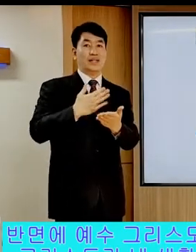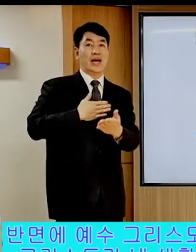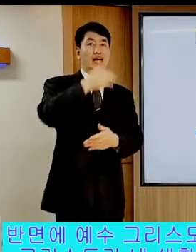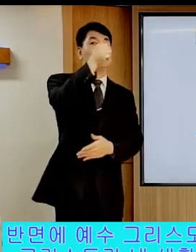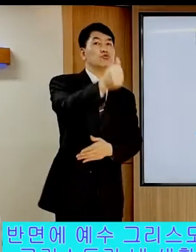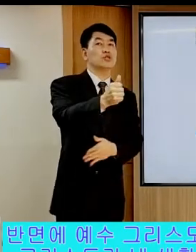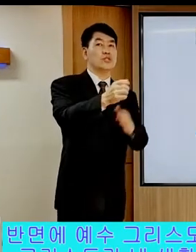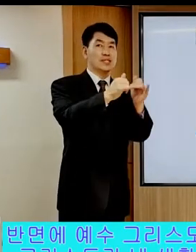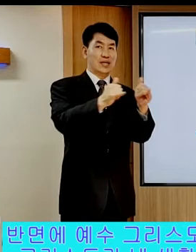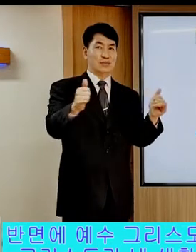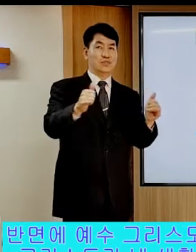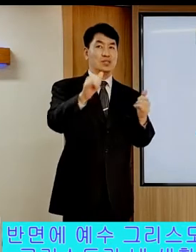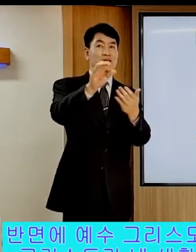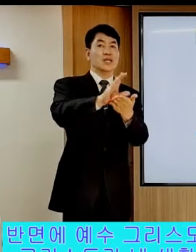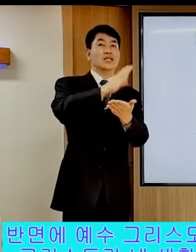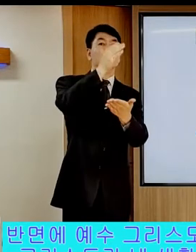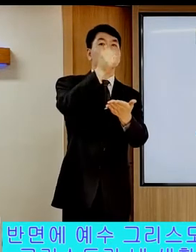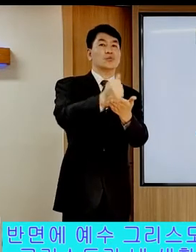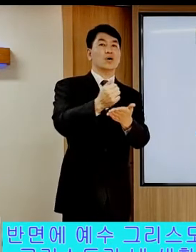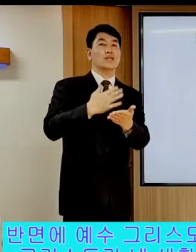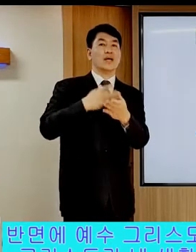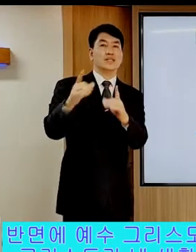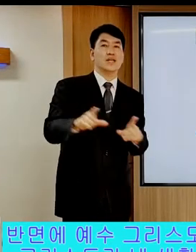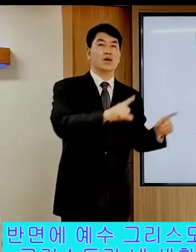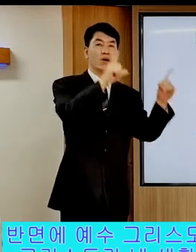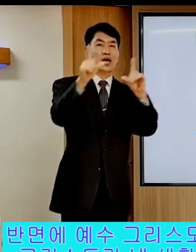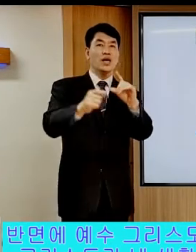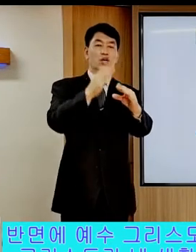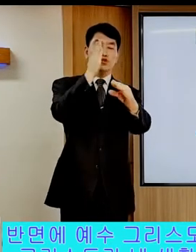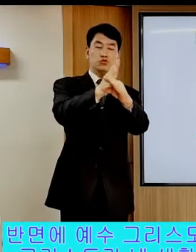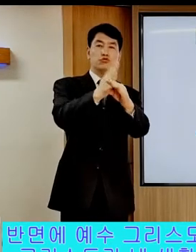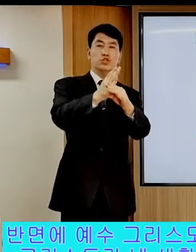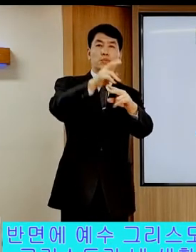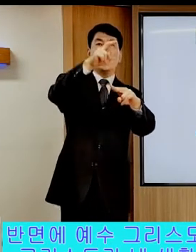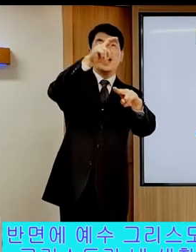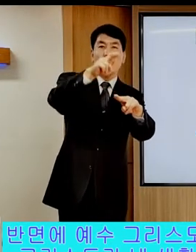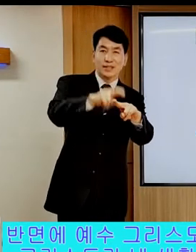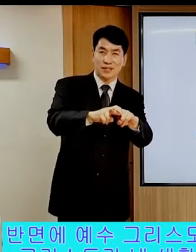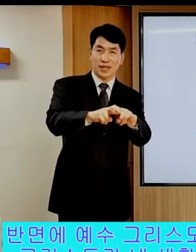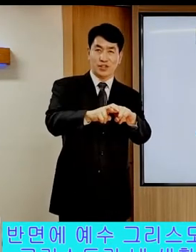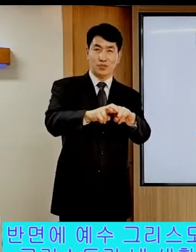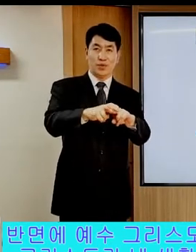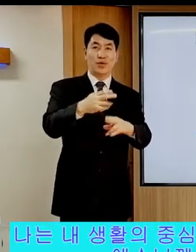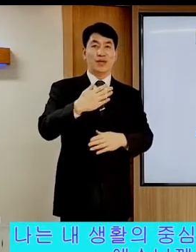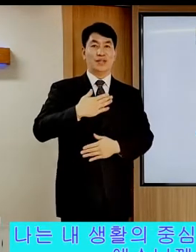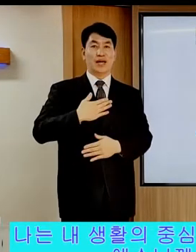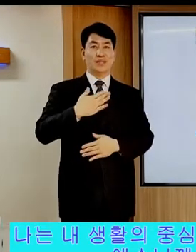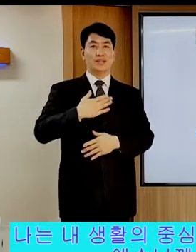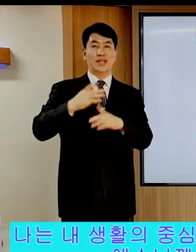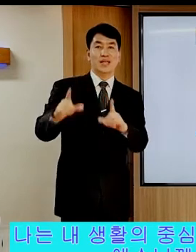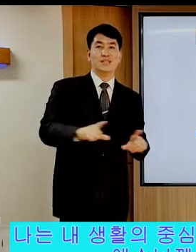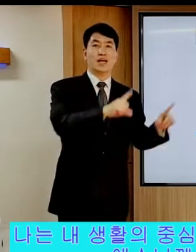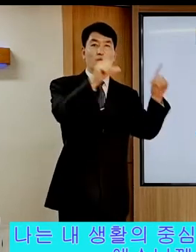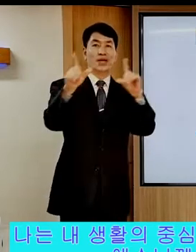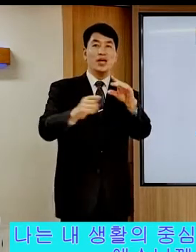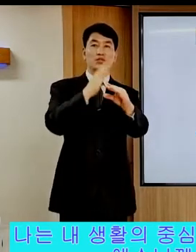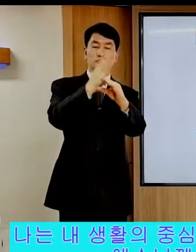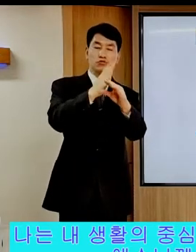나의 주인인 사람은 그리스도가 내 생활의 중심에 앉아 계시며 나는 내 생활의